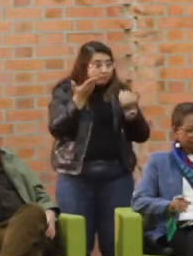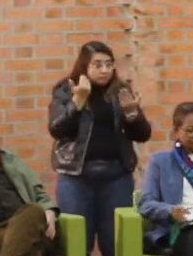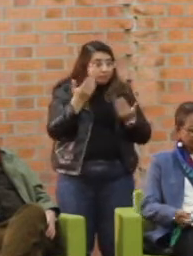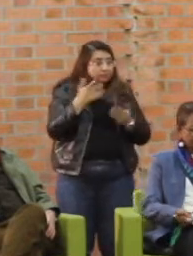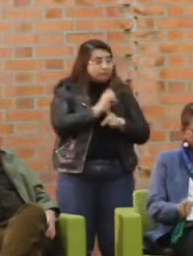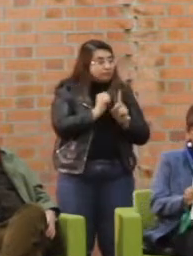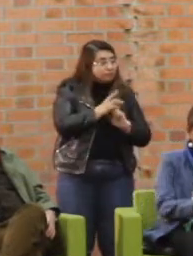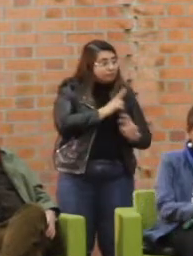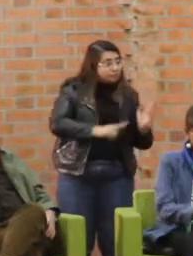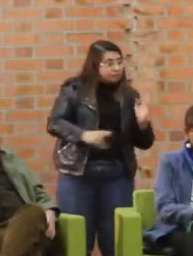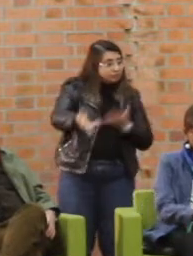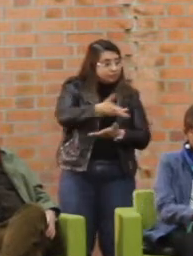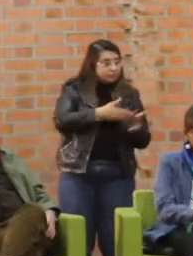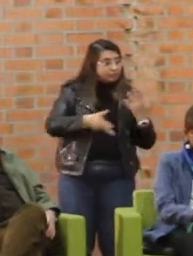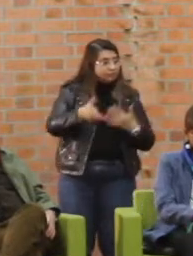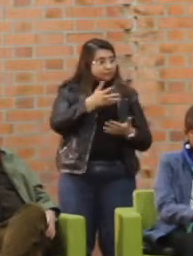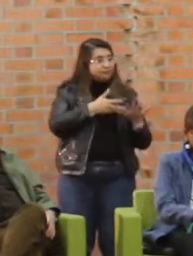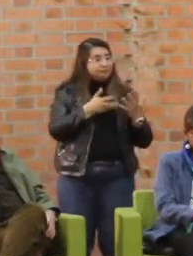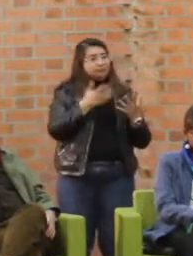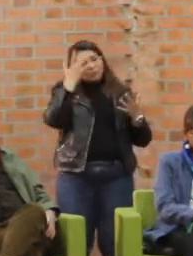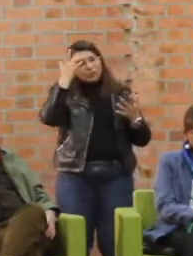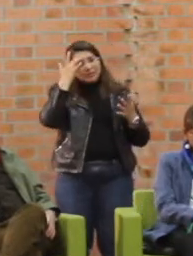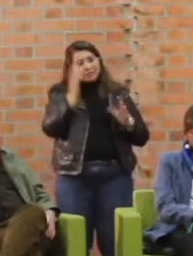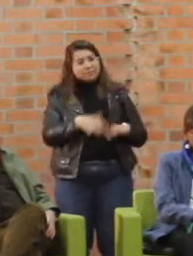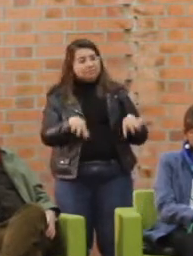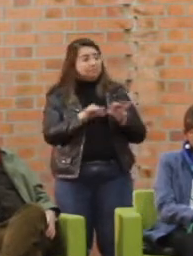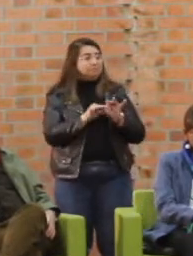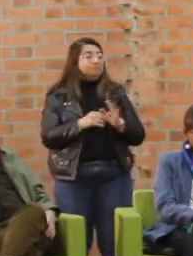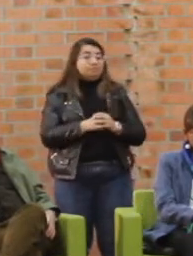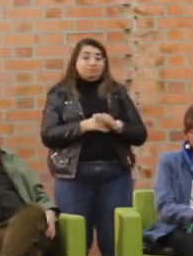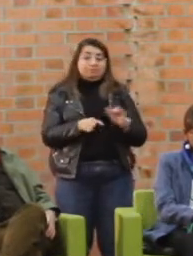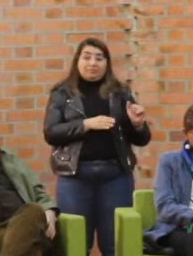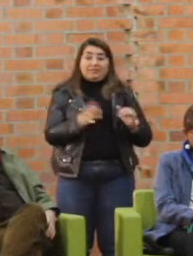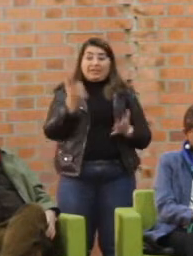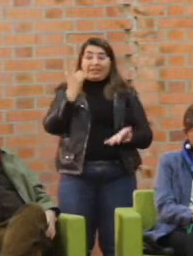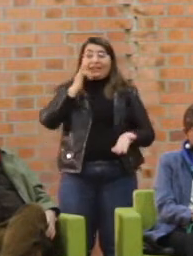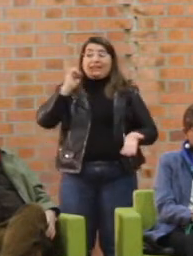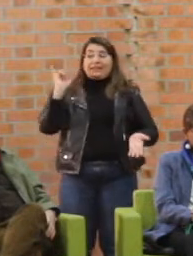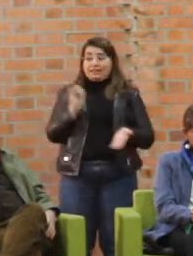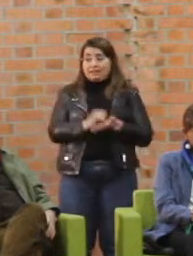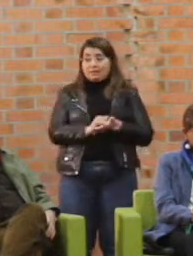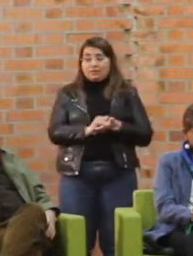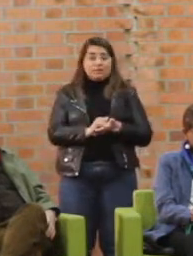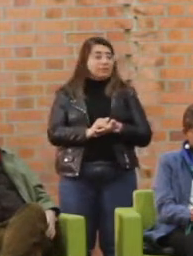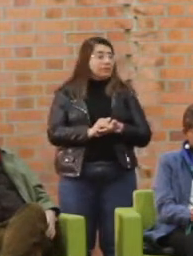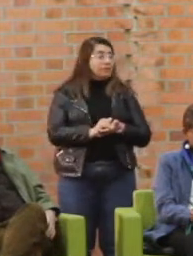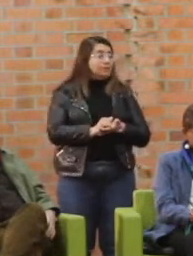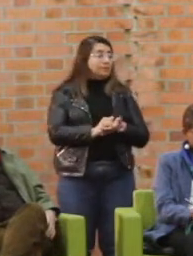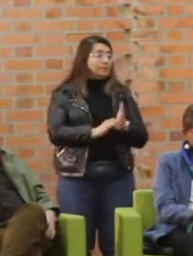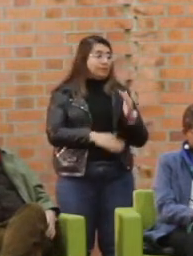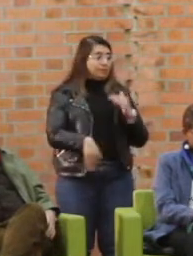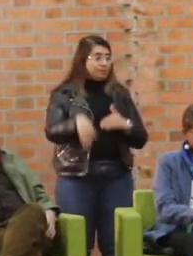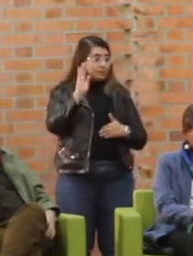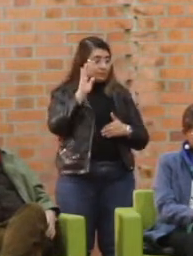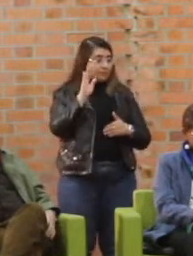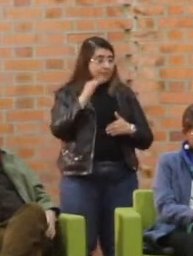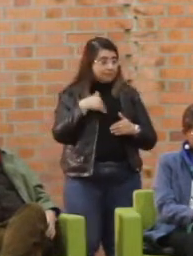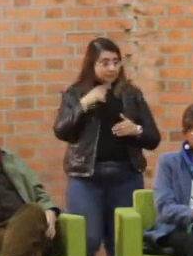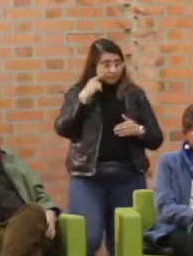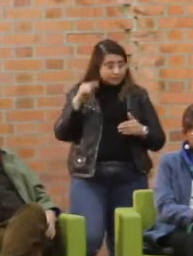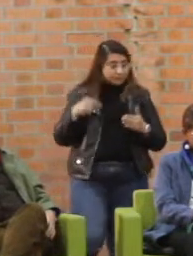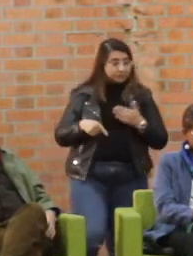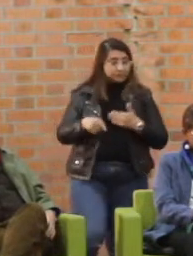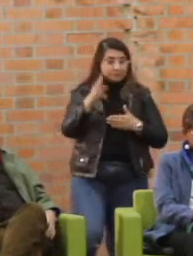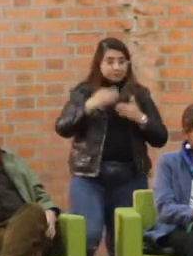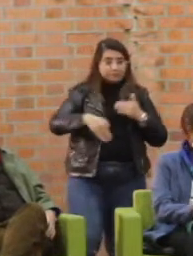sociales a ver hasta dónde se podía llegar creo que algo que bueno seguro que más allá de la historia de los